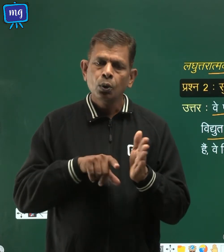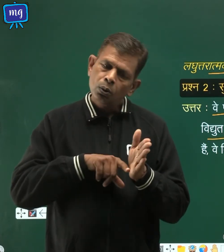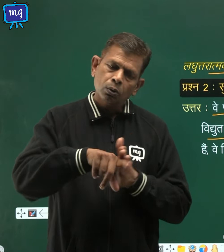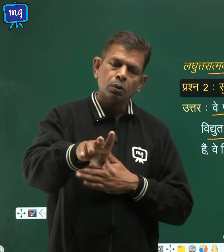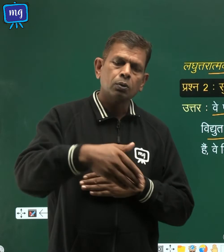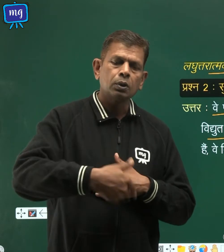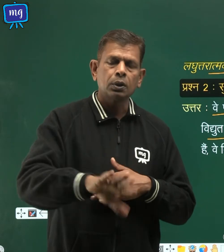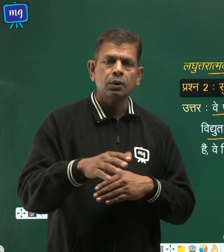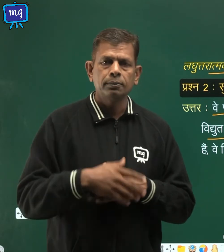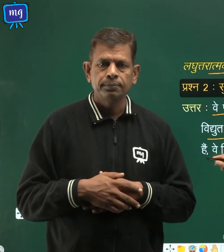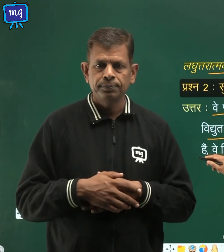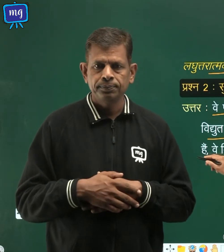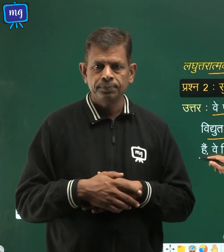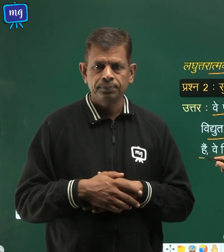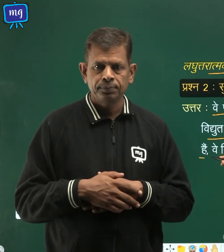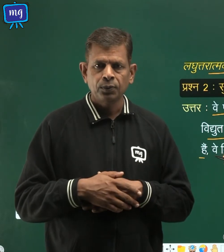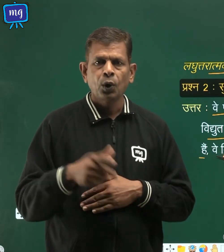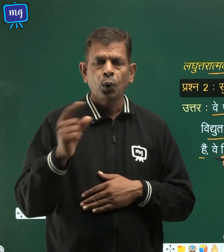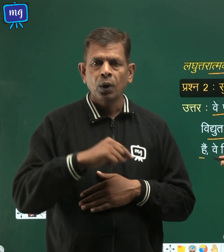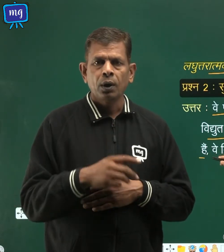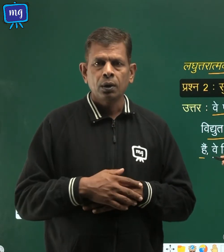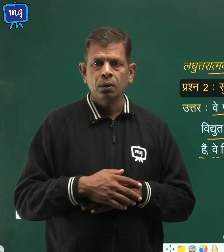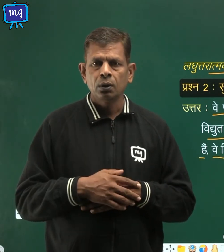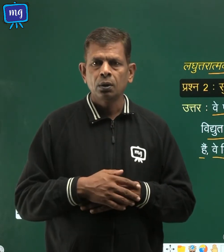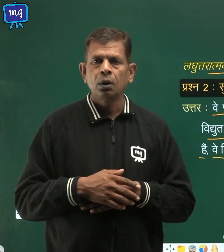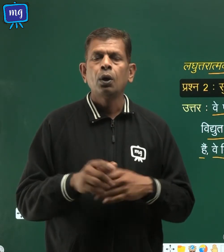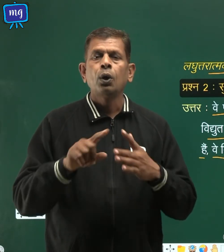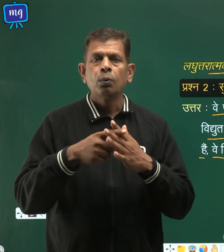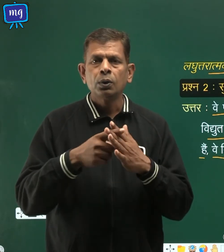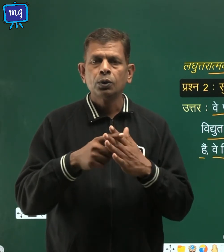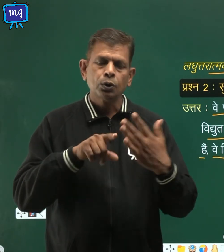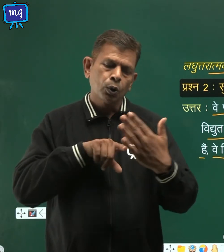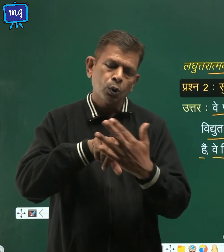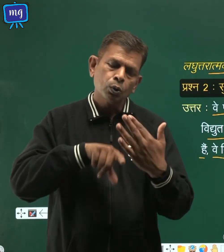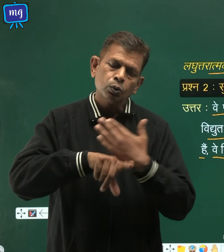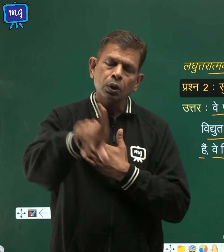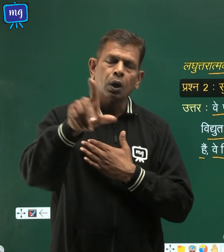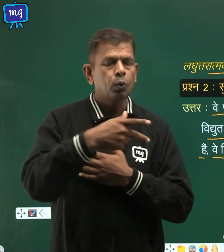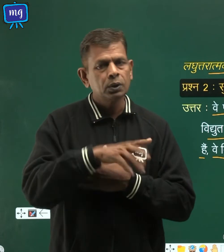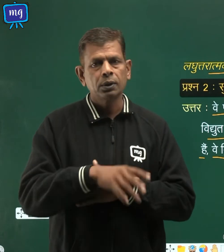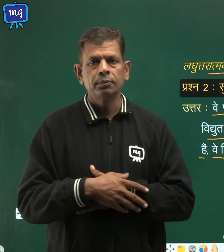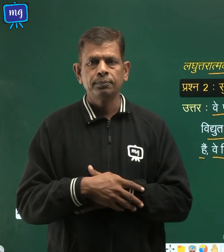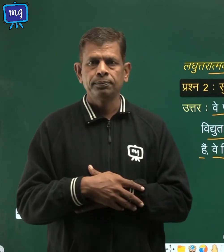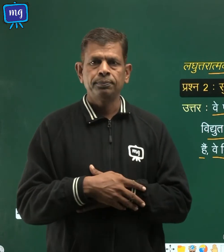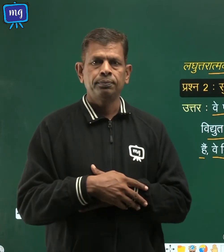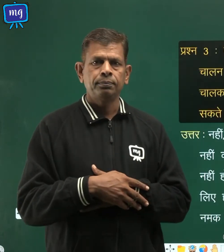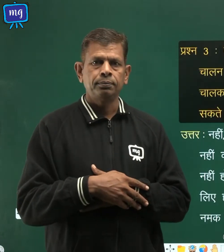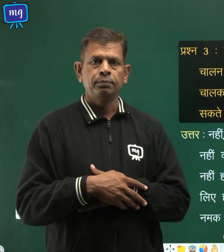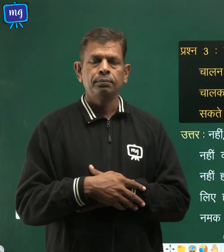प्रवाहित होने देते हैं, वे विद्युत के सुचालक होते हैं।